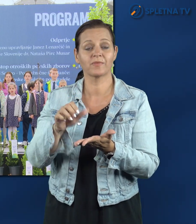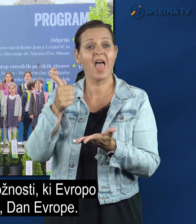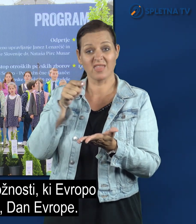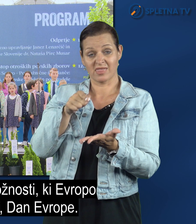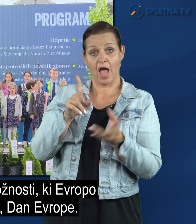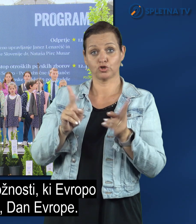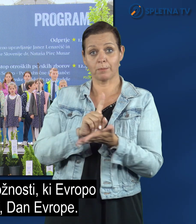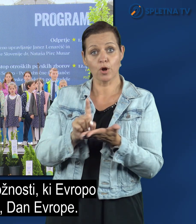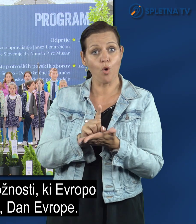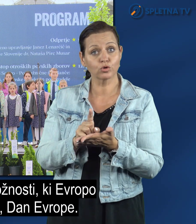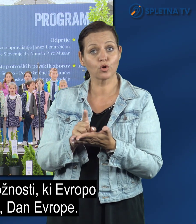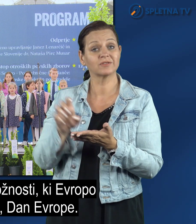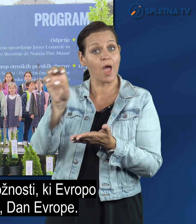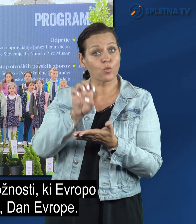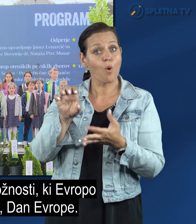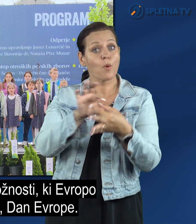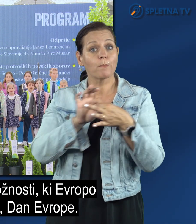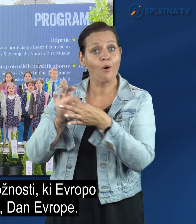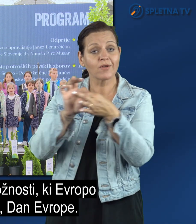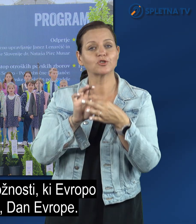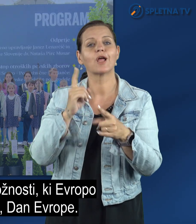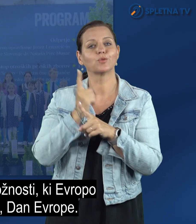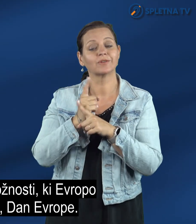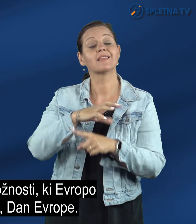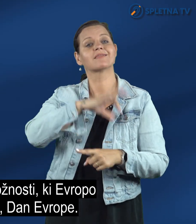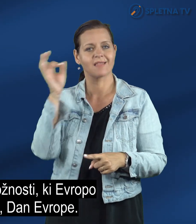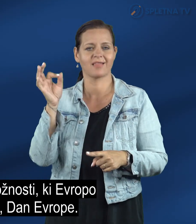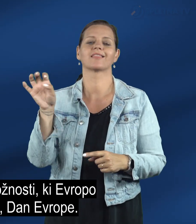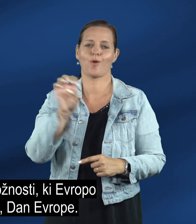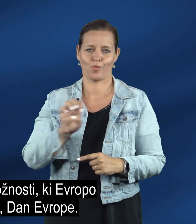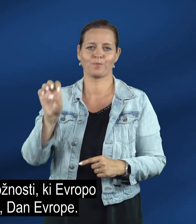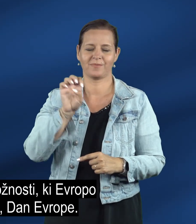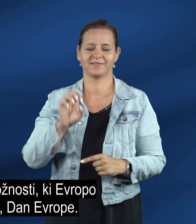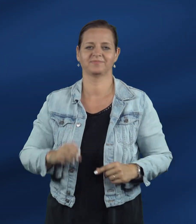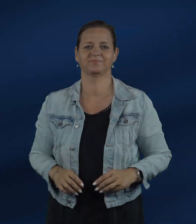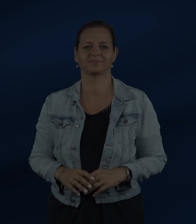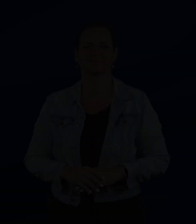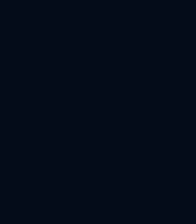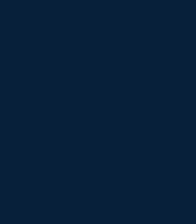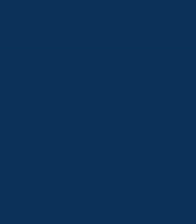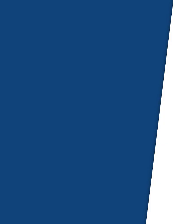Ena od takšnih priložnosti, ki Evropo povezuje, je tudi Dan Evrope.